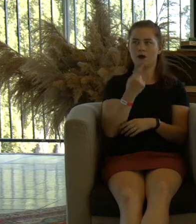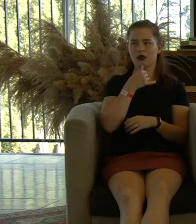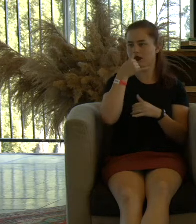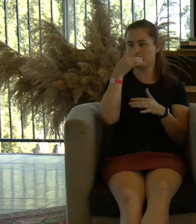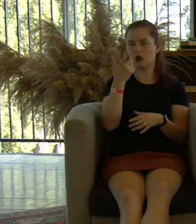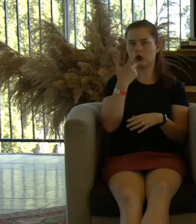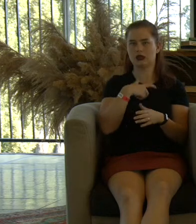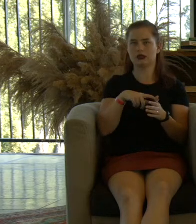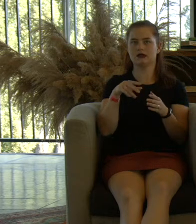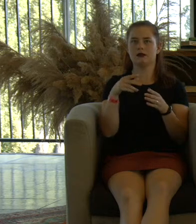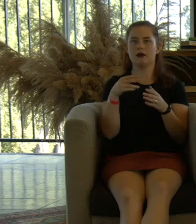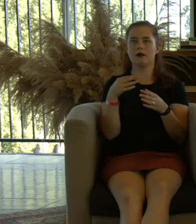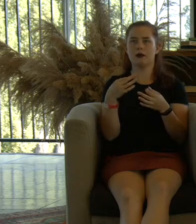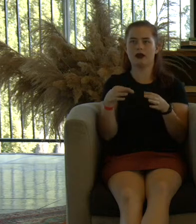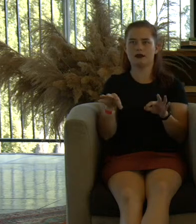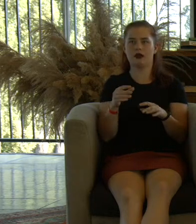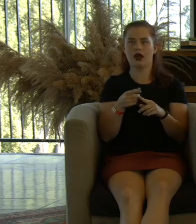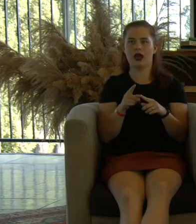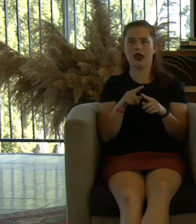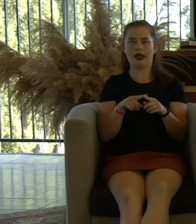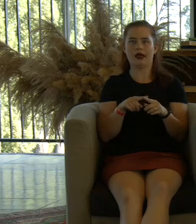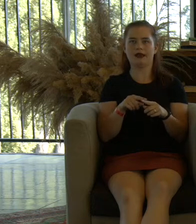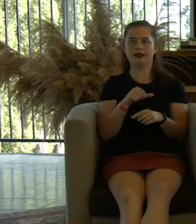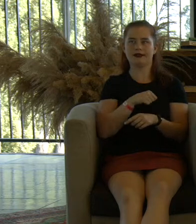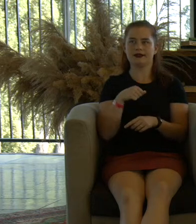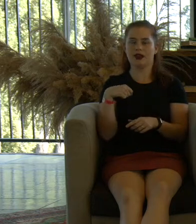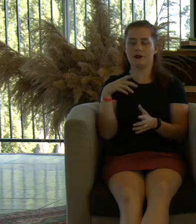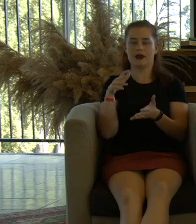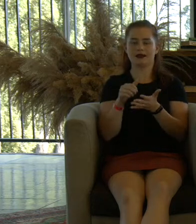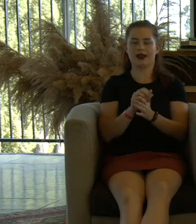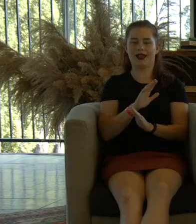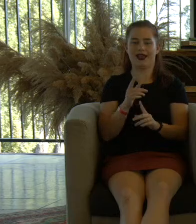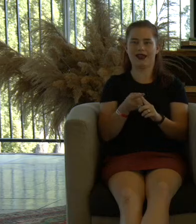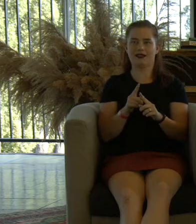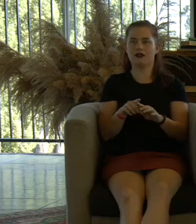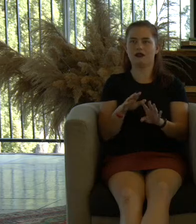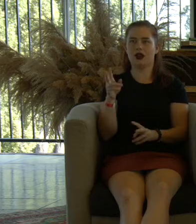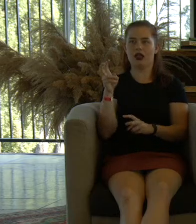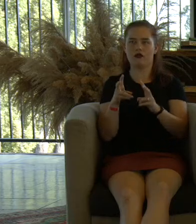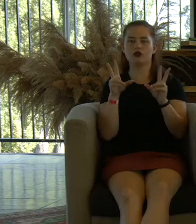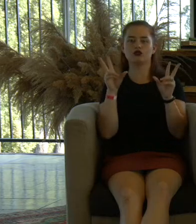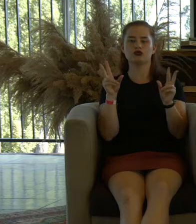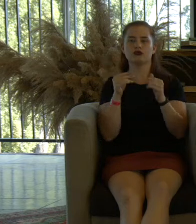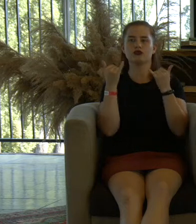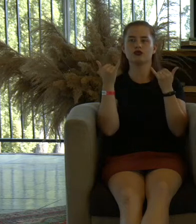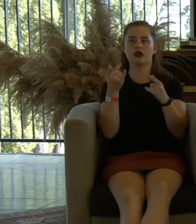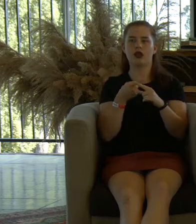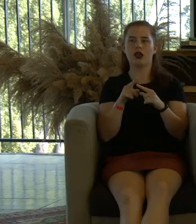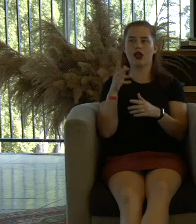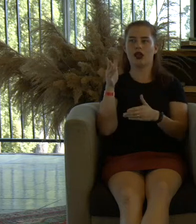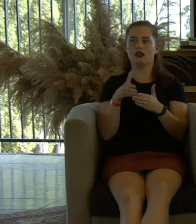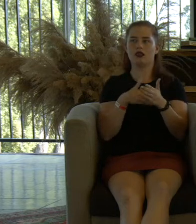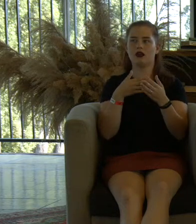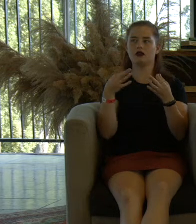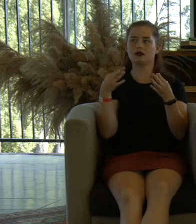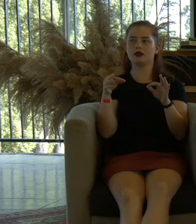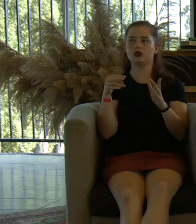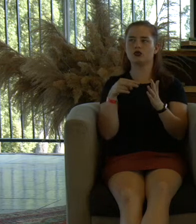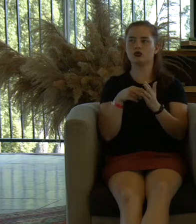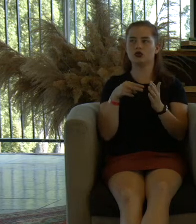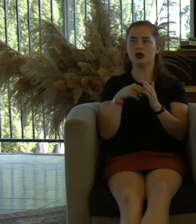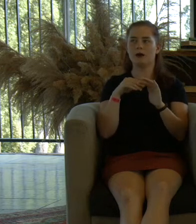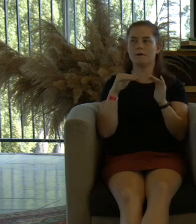напомню. Это не заводы, это самозанятость, это малый бизнес. К счастью, это сейчас отменили. Лицензия стоит там каких-то очень меняемых